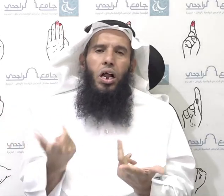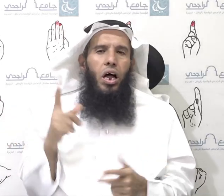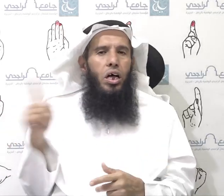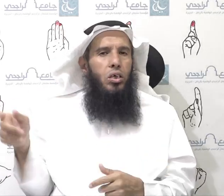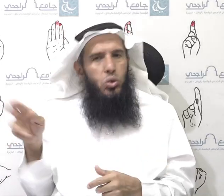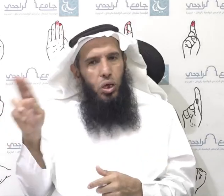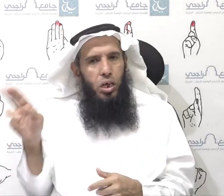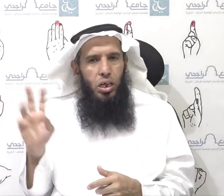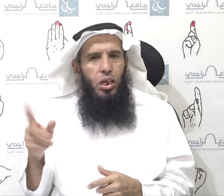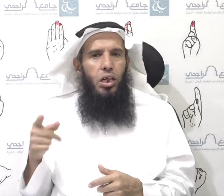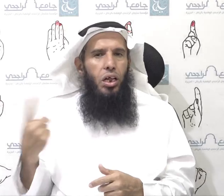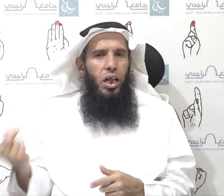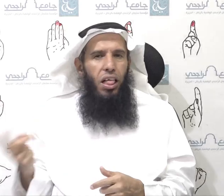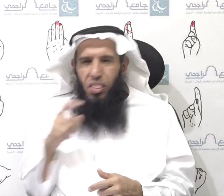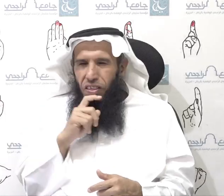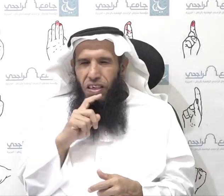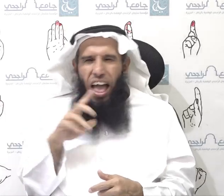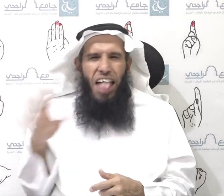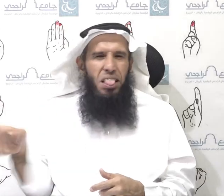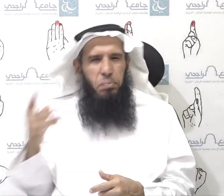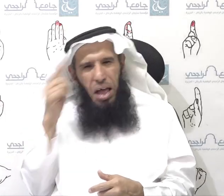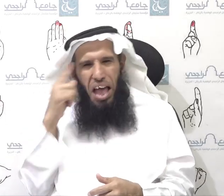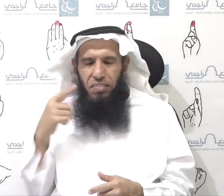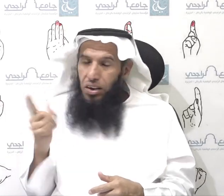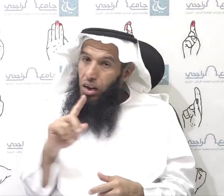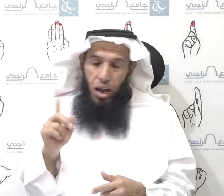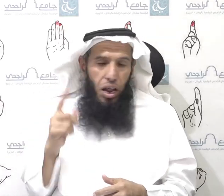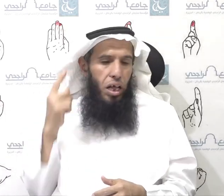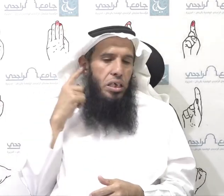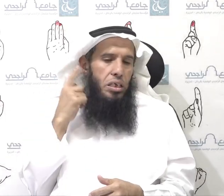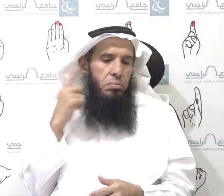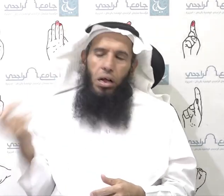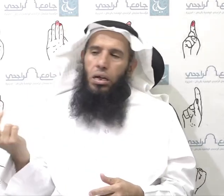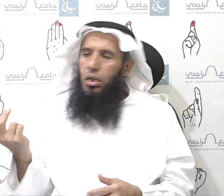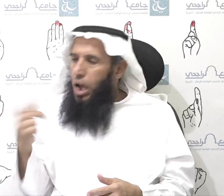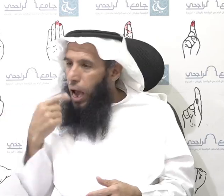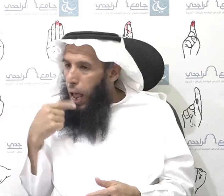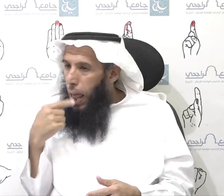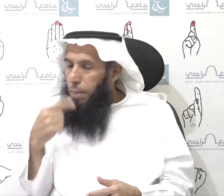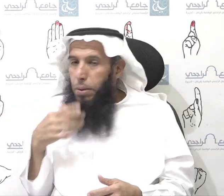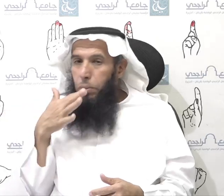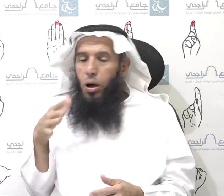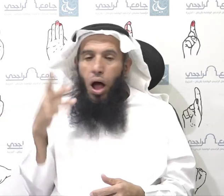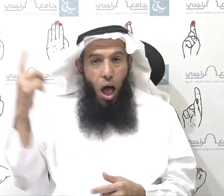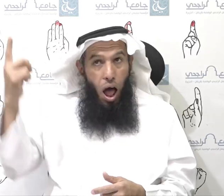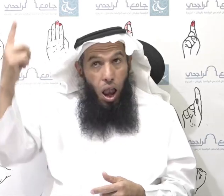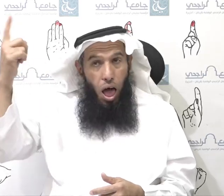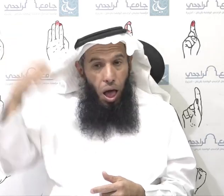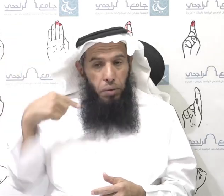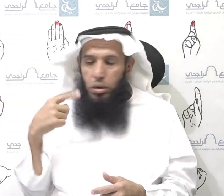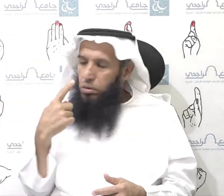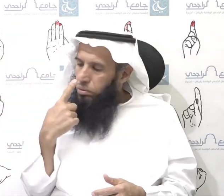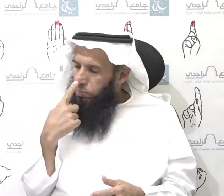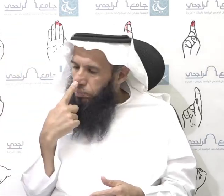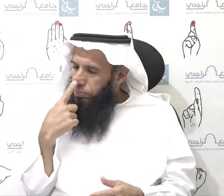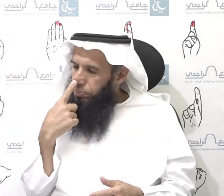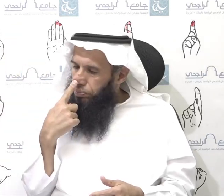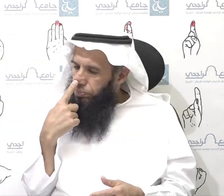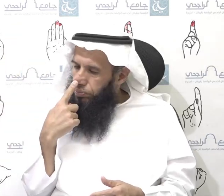تشعرهم بضعف استشارتهم، اسمع منهم وخذ ما أمرك الله عز وجل به، فإنهم قريبون